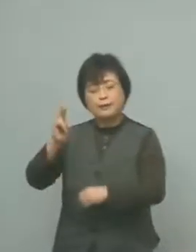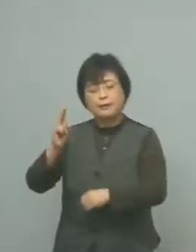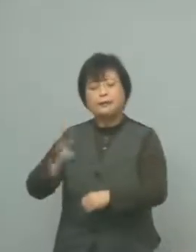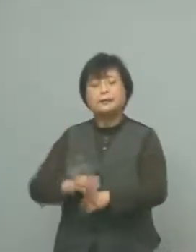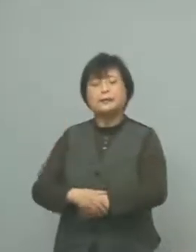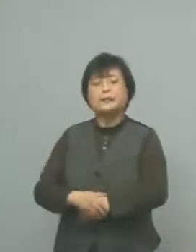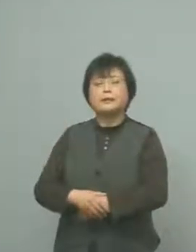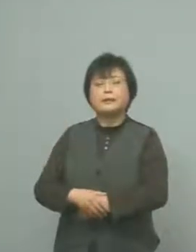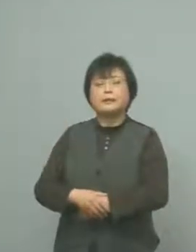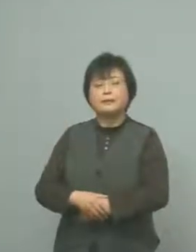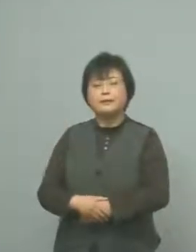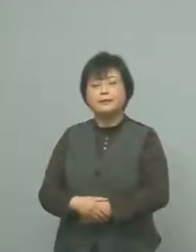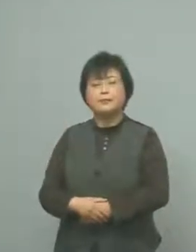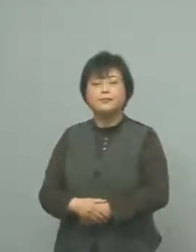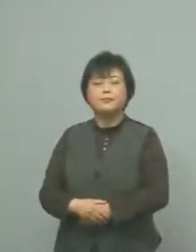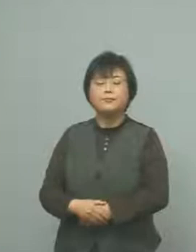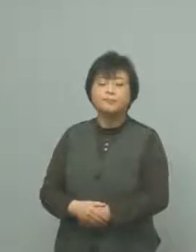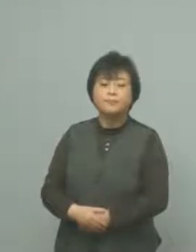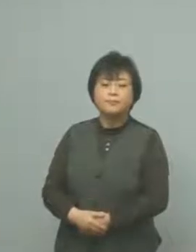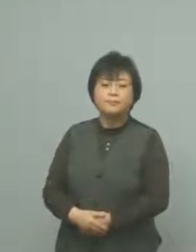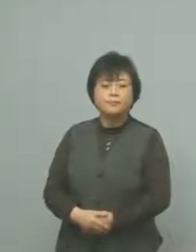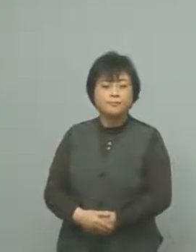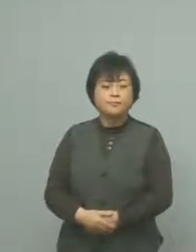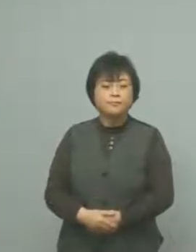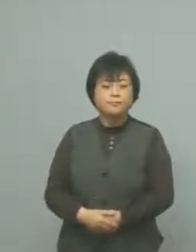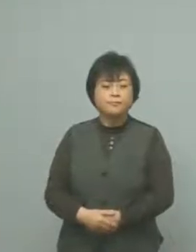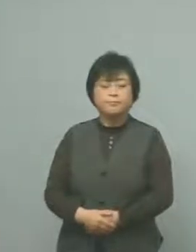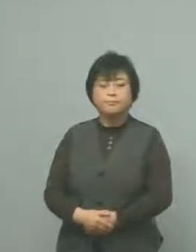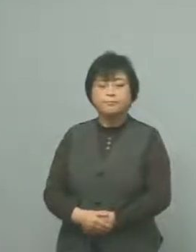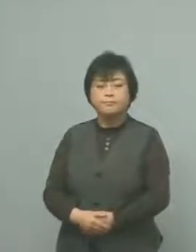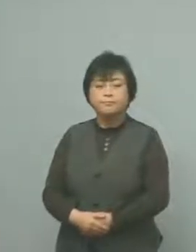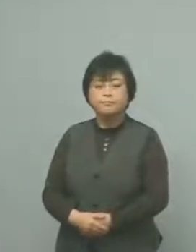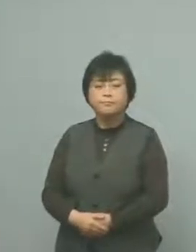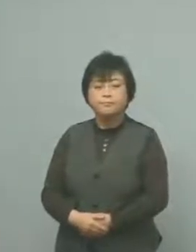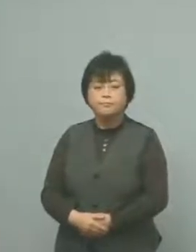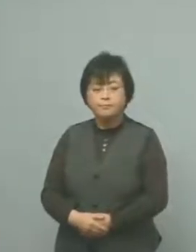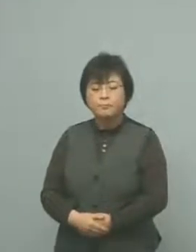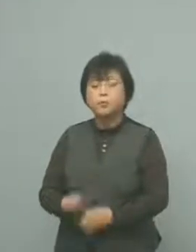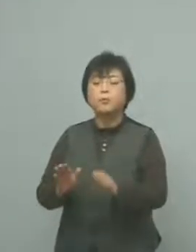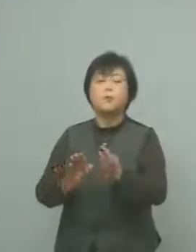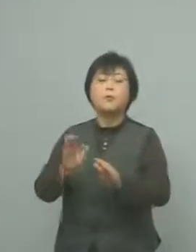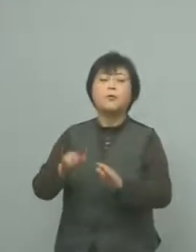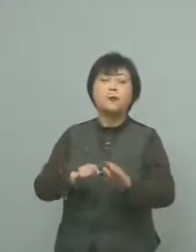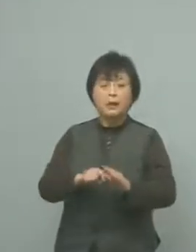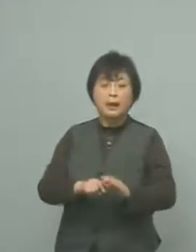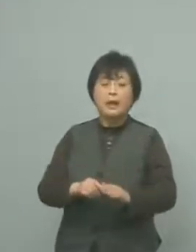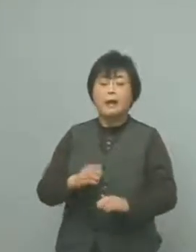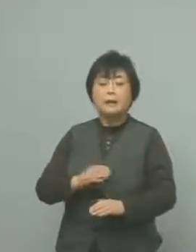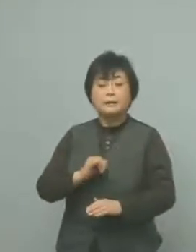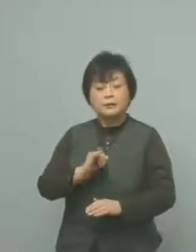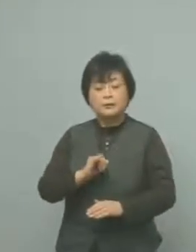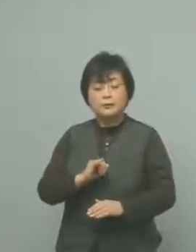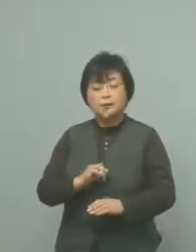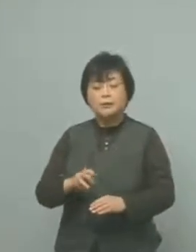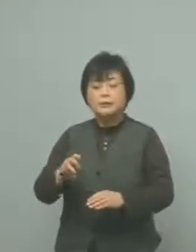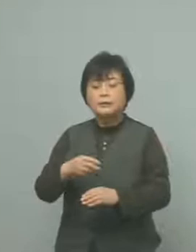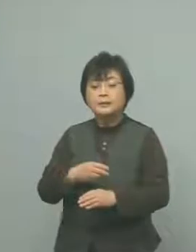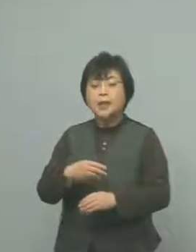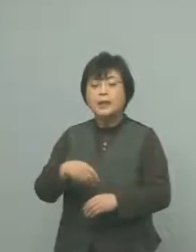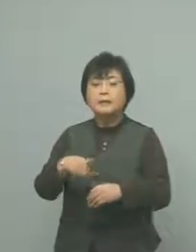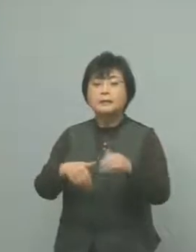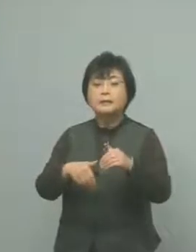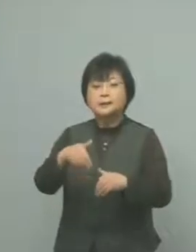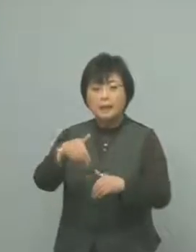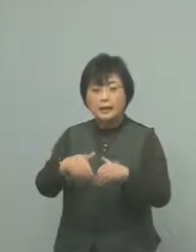なんていうか推薦を渡している状況だというふうに今感じております。でそこで、まあ、知事のですね、やはり参院選のスタンスというのも